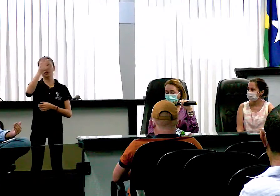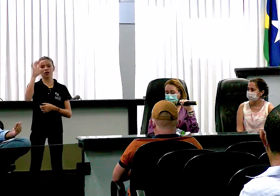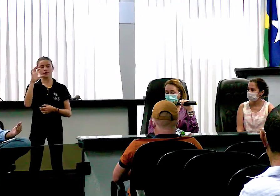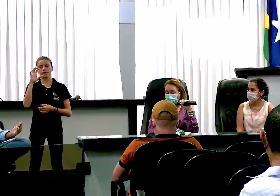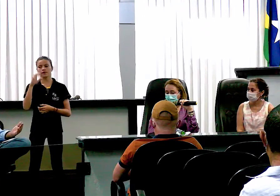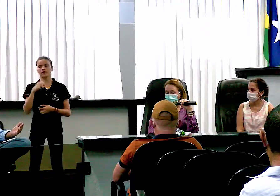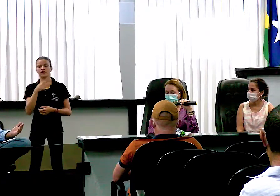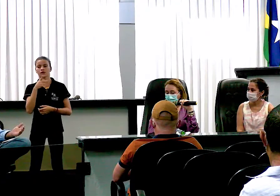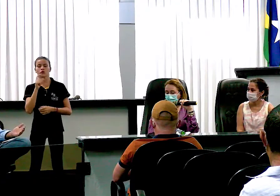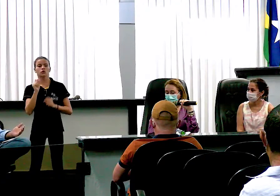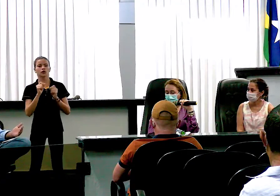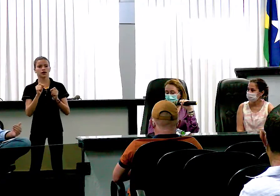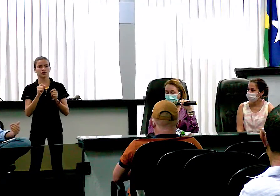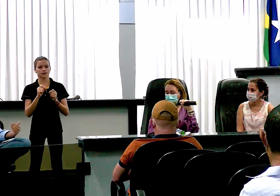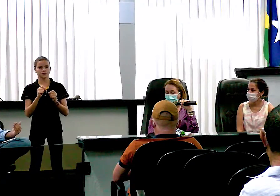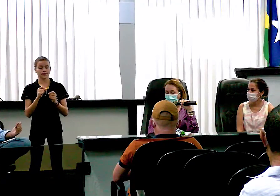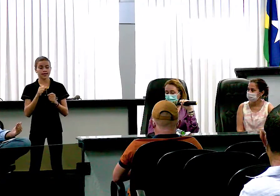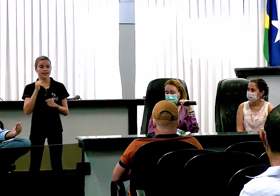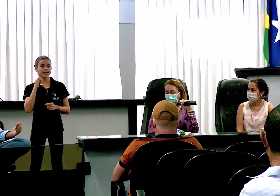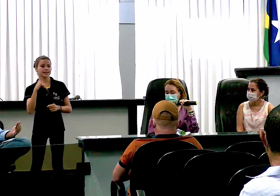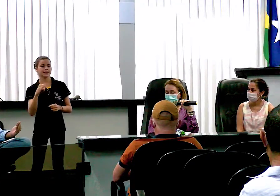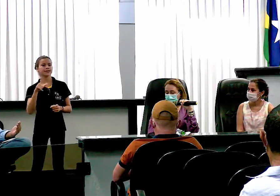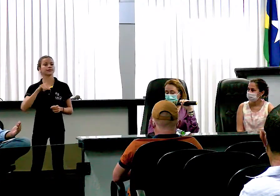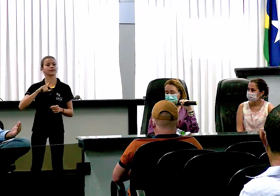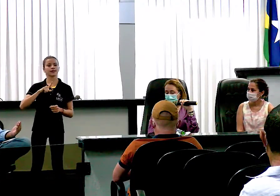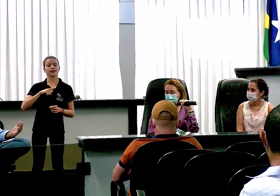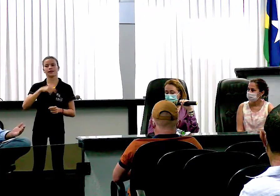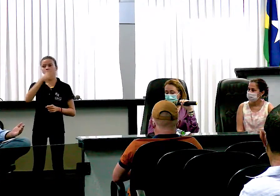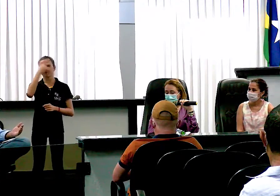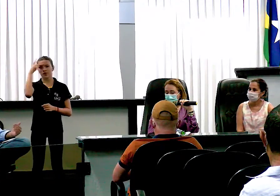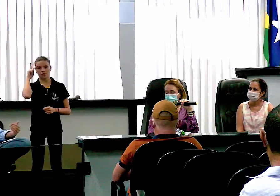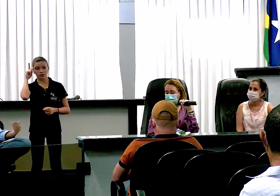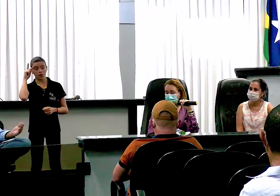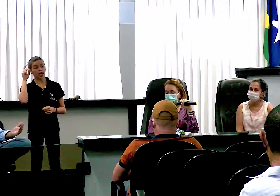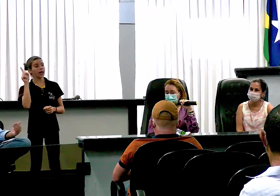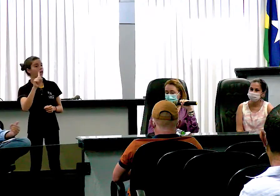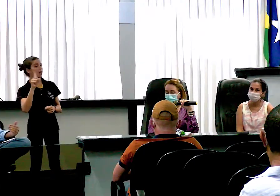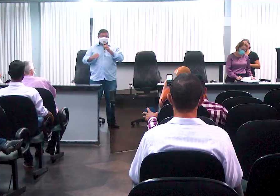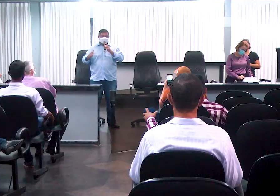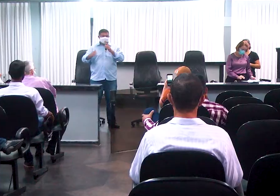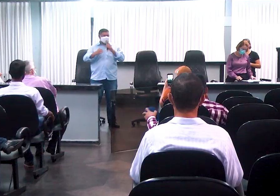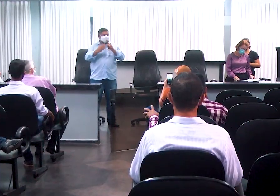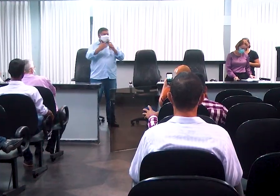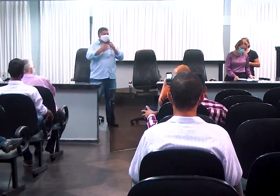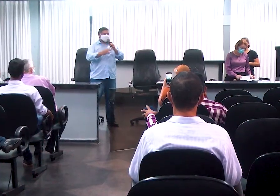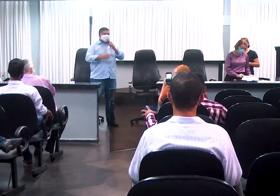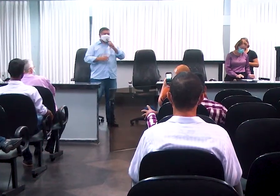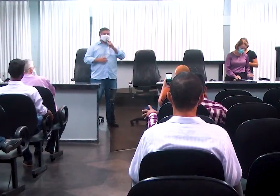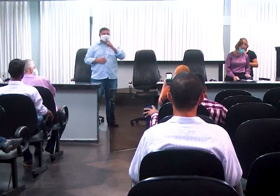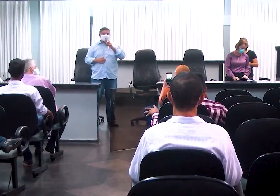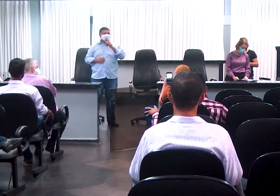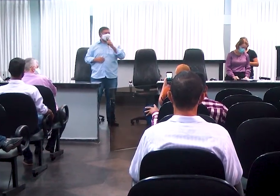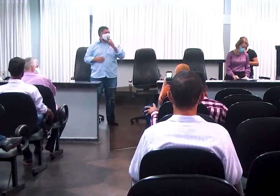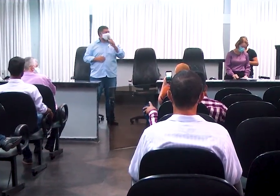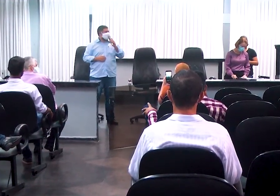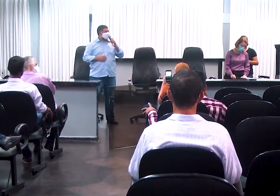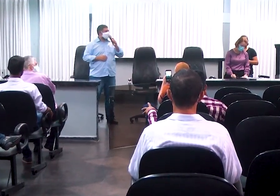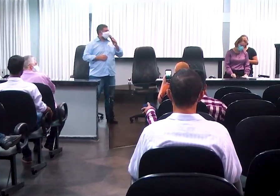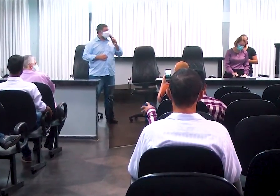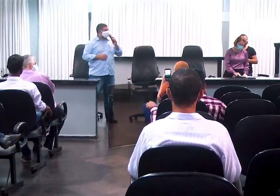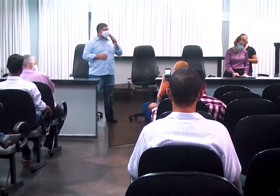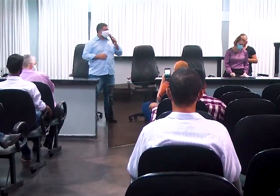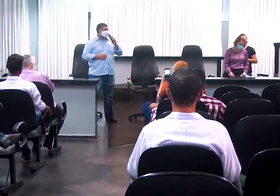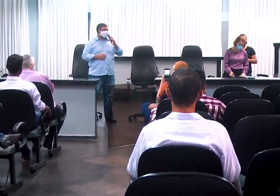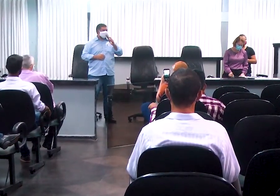e em pronunciamento por meio de uma coletiva de imprensa na manhã desta quinta-feira o atual prefeito de rolim de